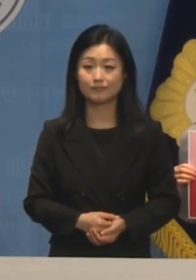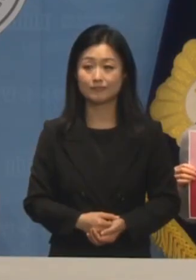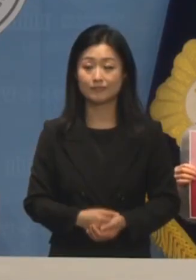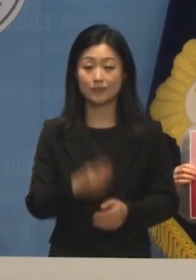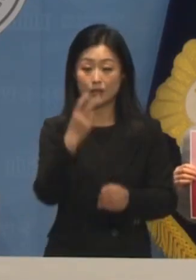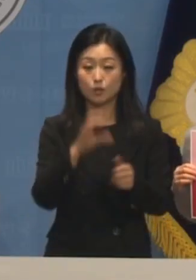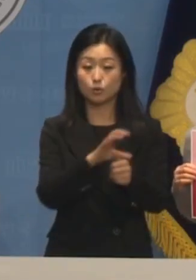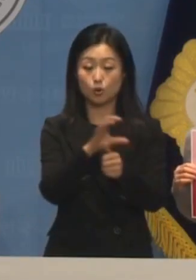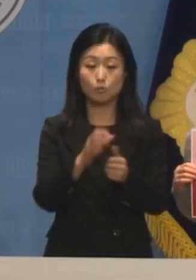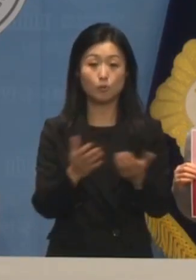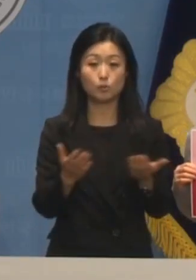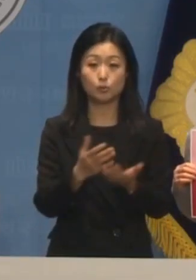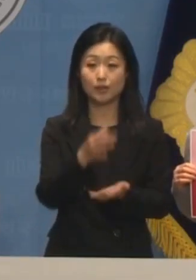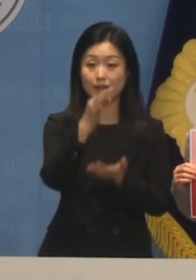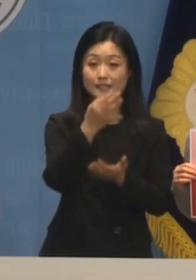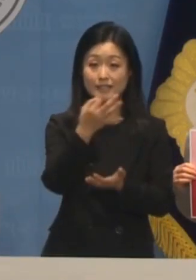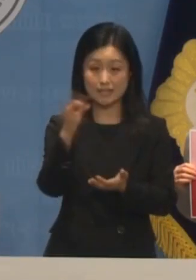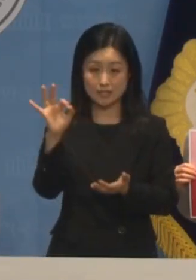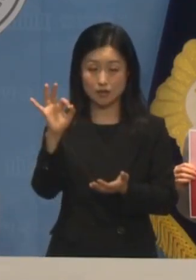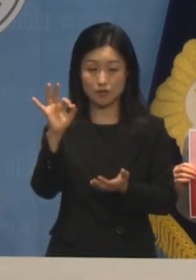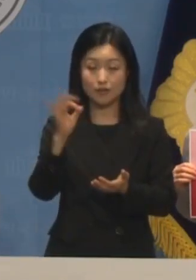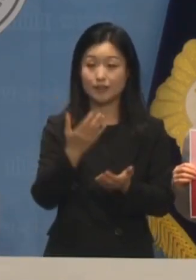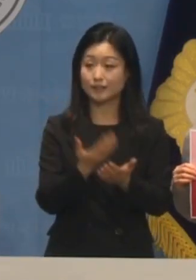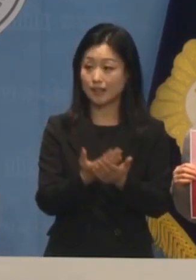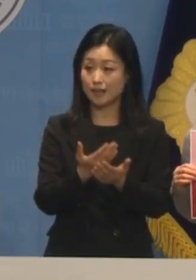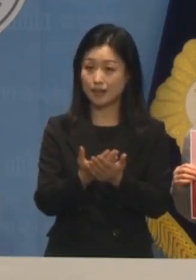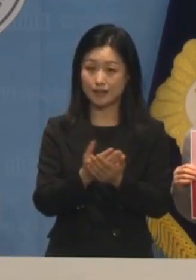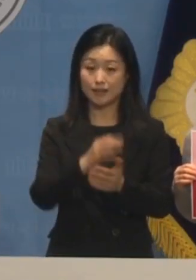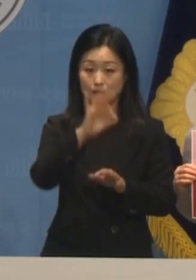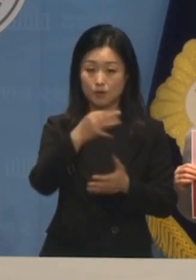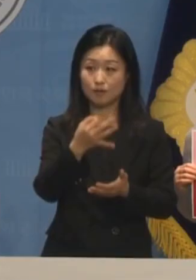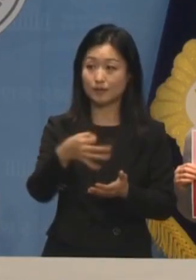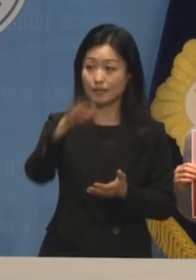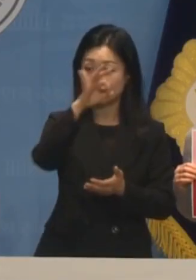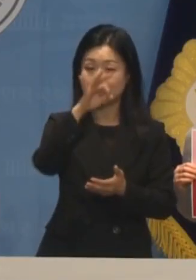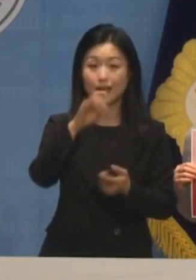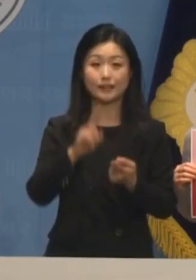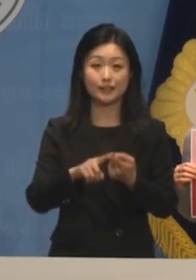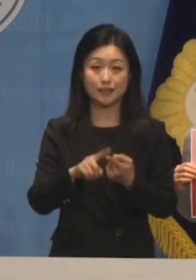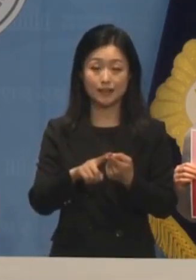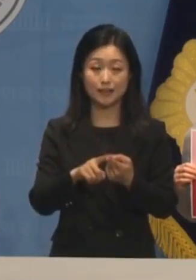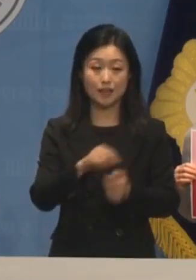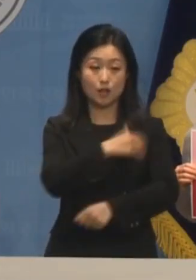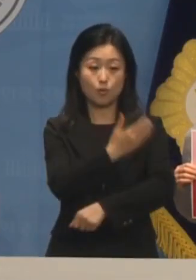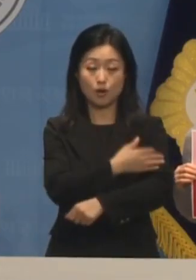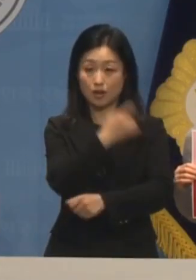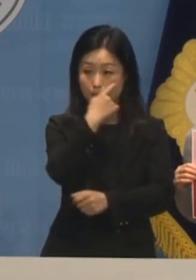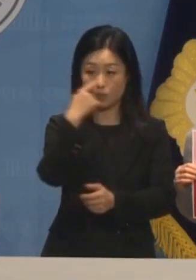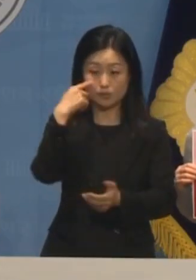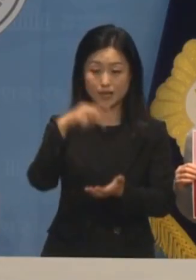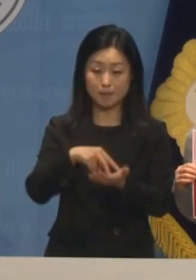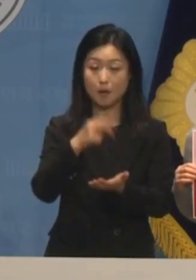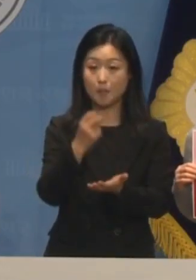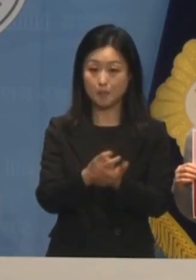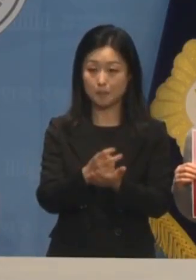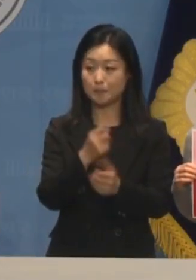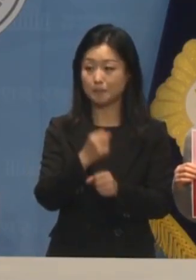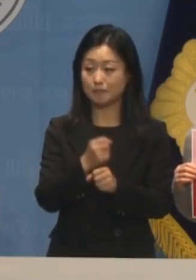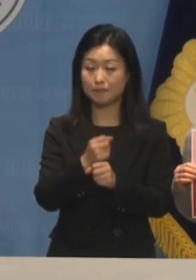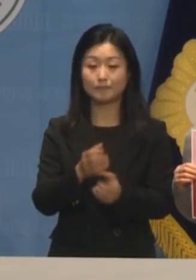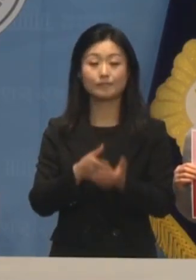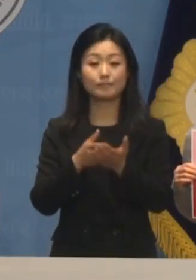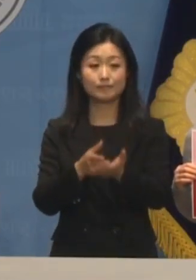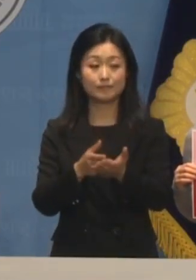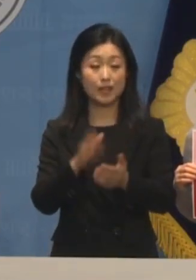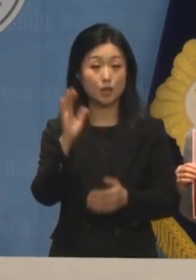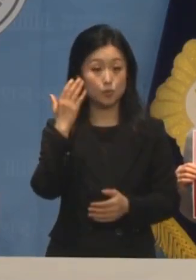돌봄 노동의 가치 인정과 돌봄 노동자 처우 개선을 위한 돌봄 노동자 권리 보장법 발의 기자회견문.